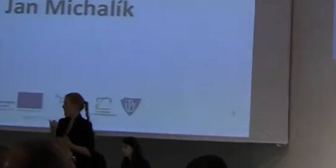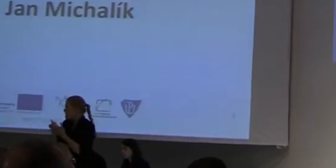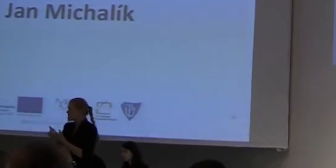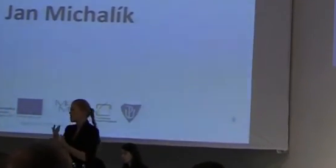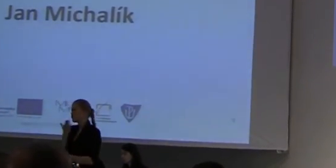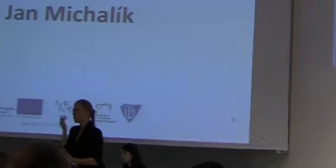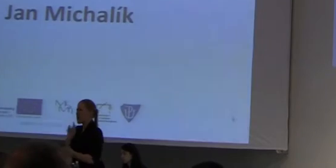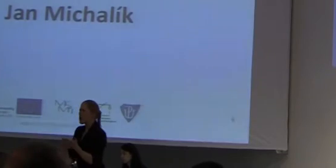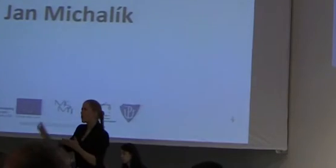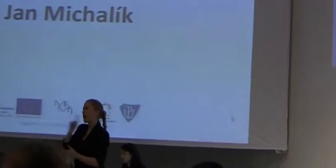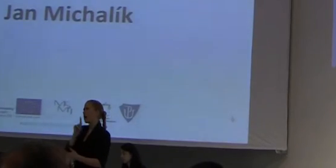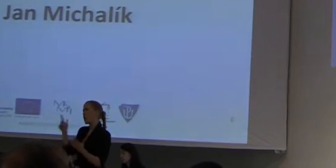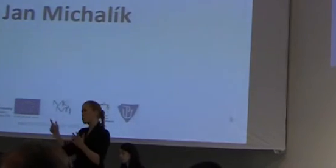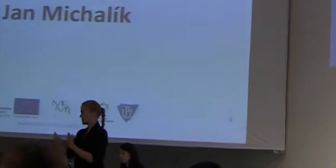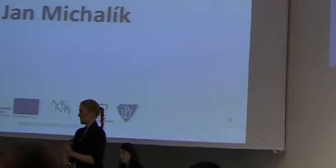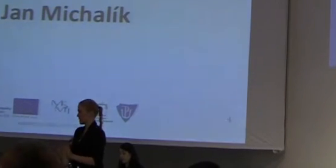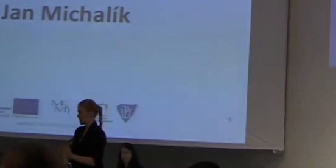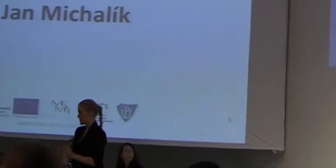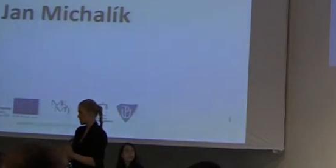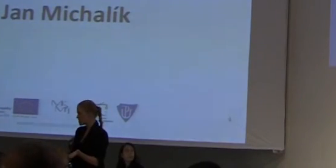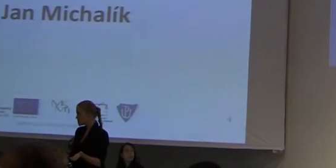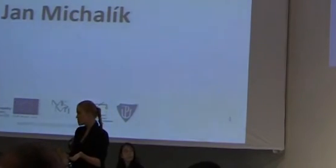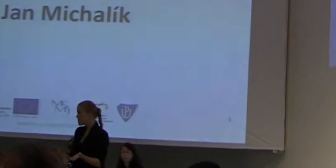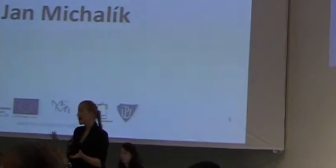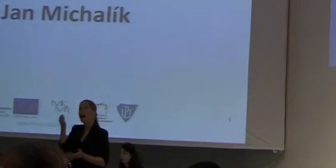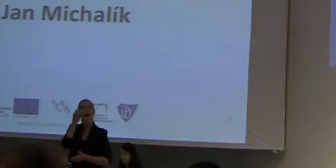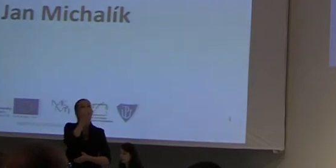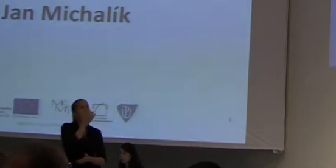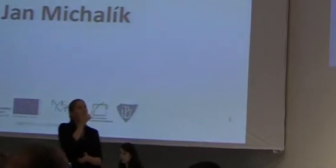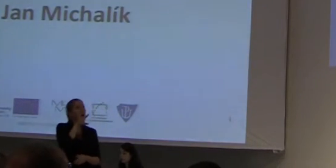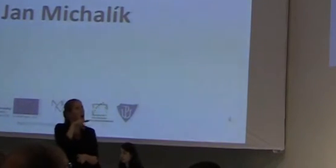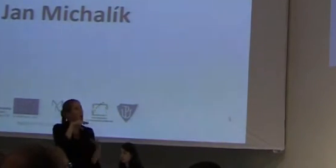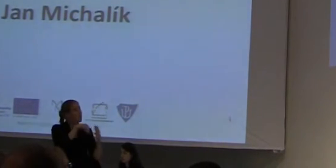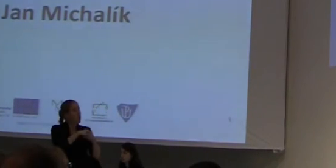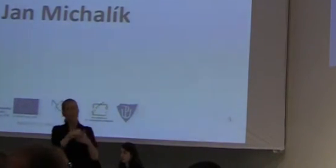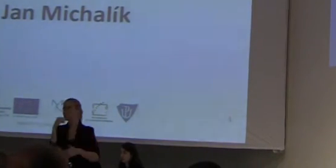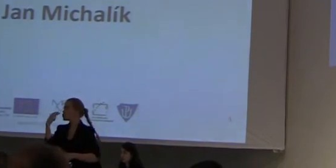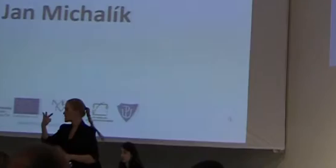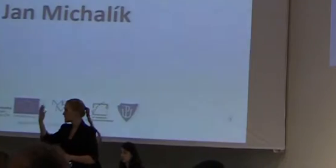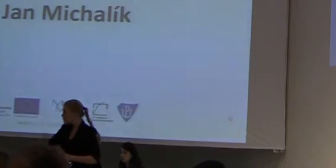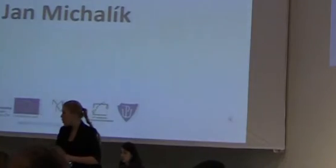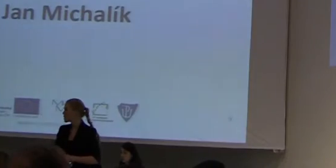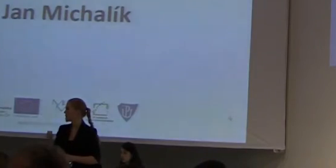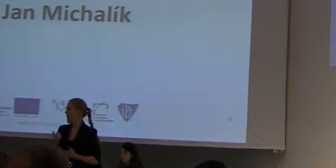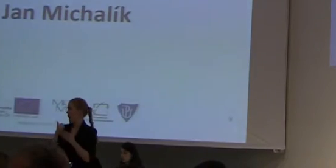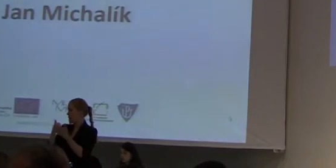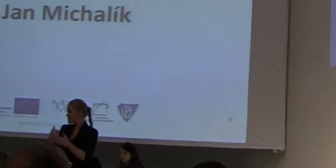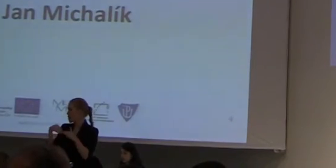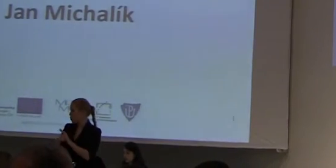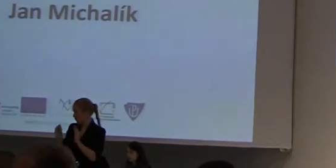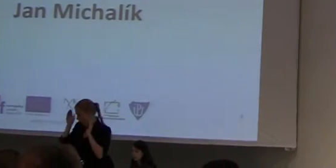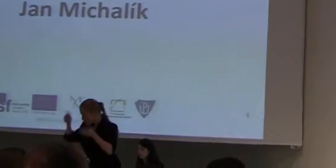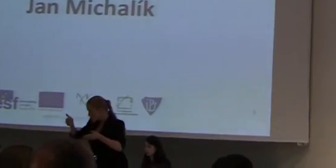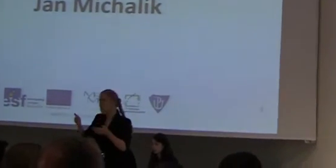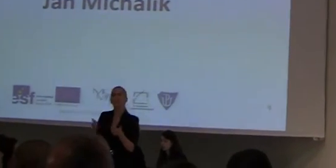za věrohodný obraz situace. A tedy 30% asistentů u dětí s poruchou autistického spektra,